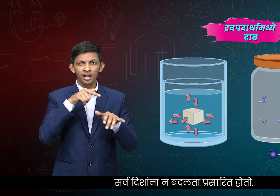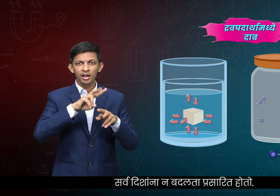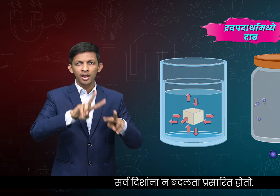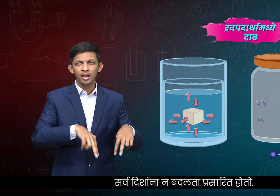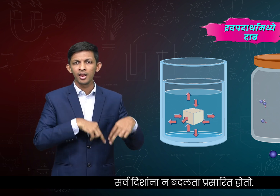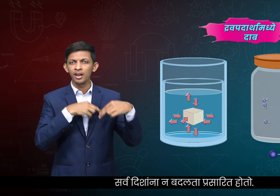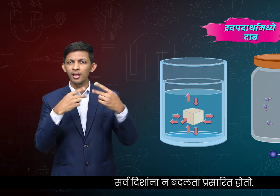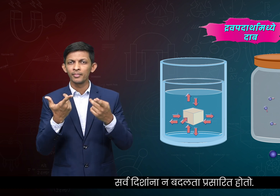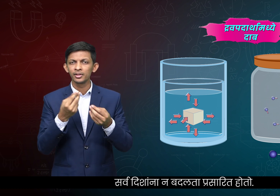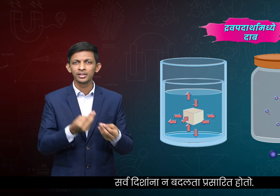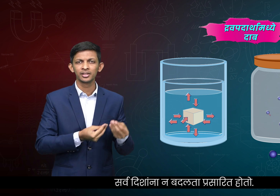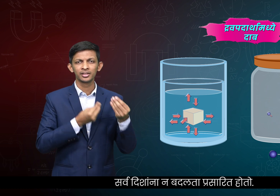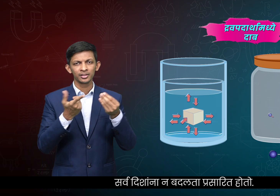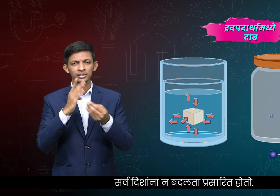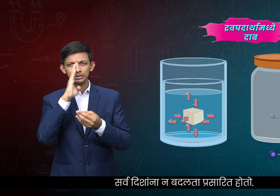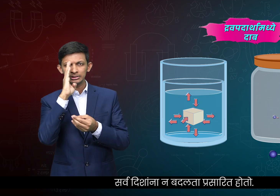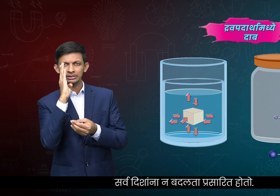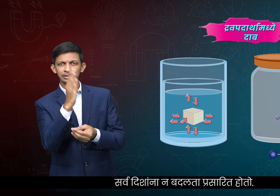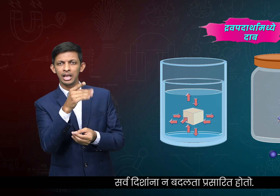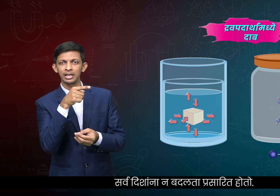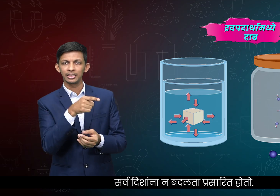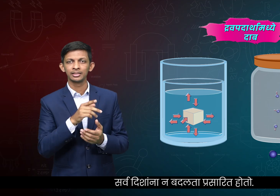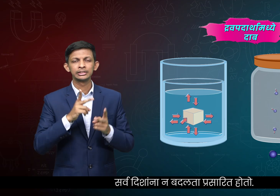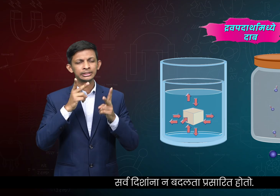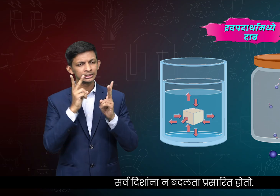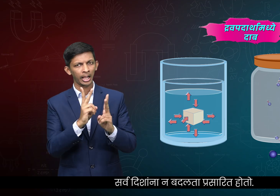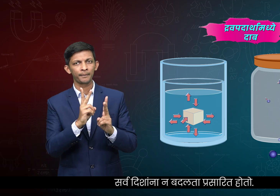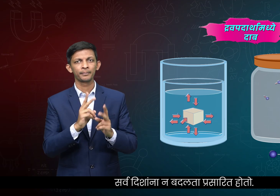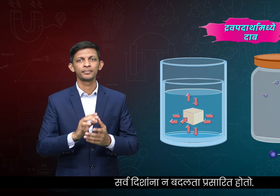सर्व दिशांना न बदलता प्रसारित होतो.